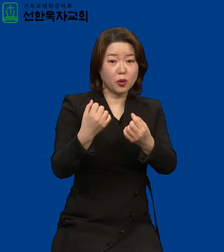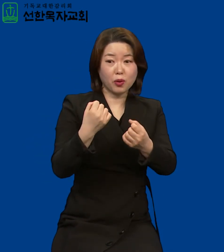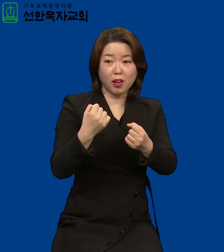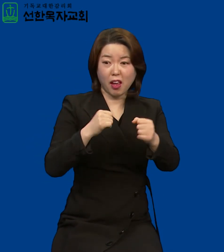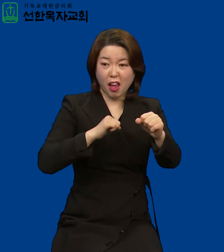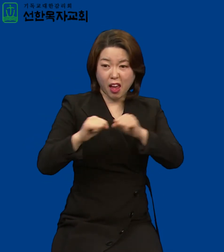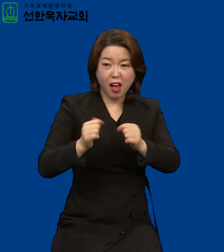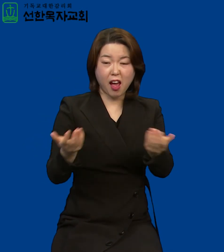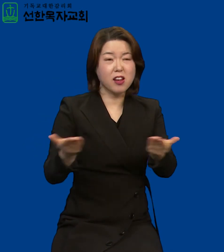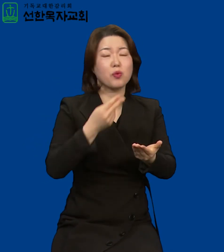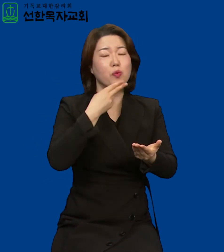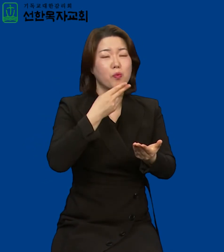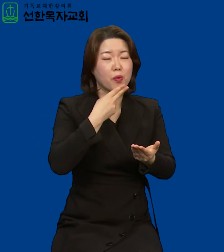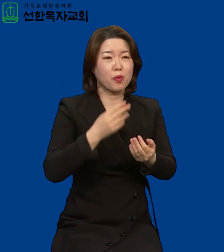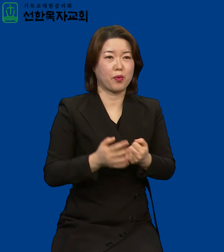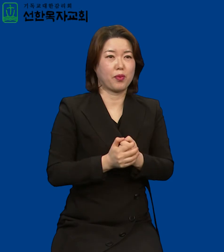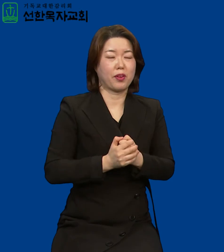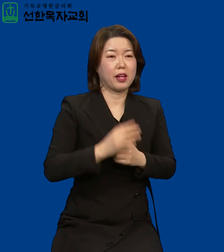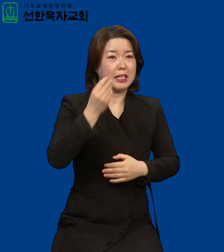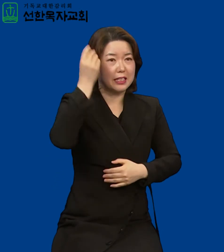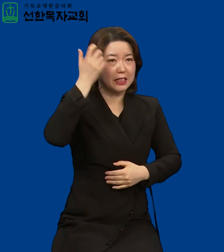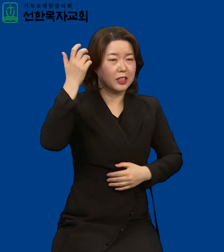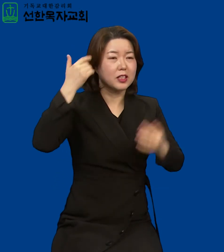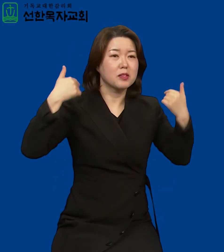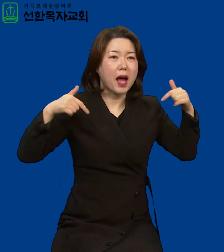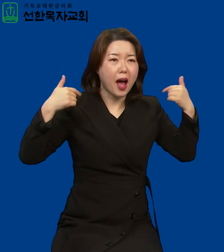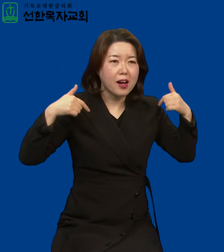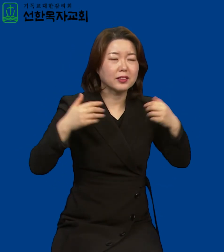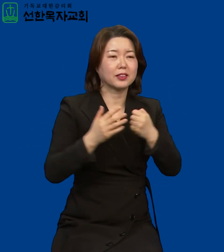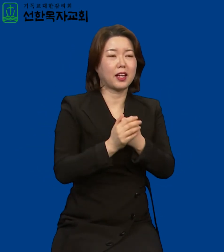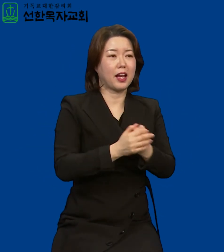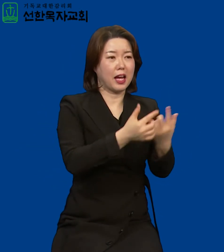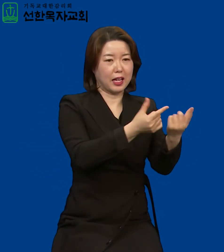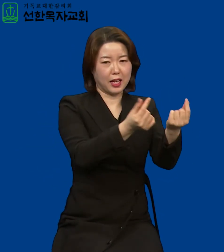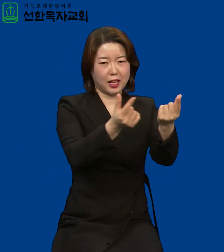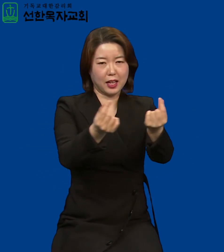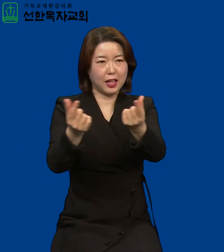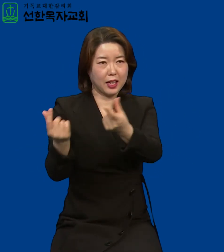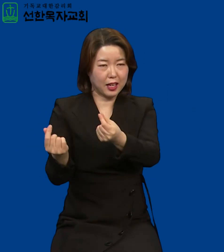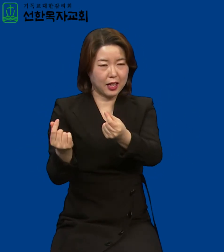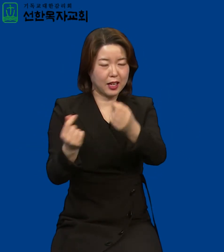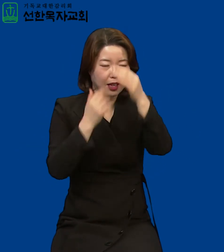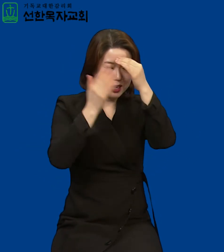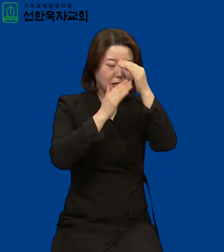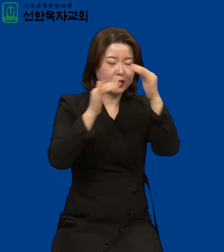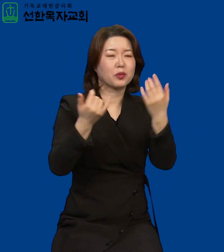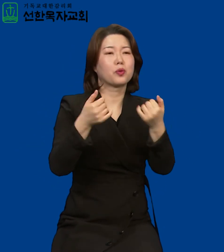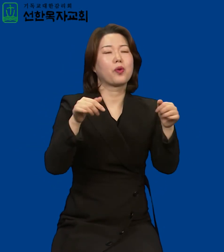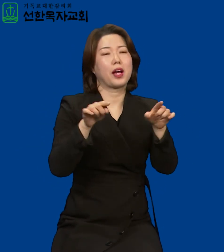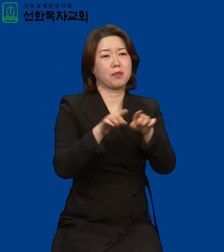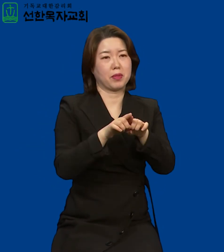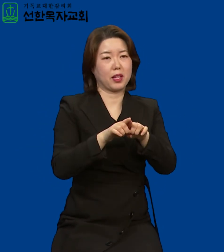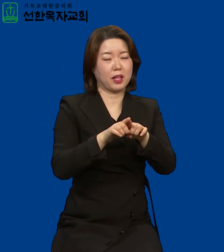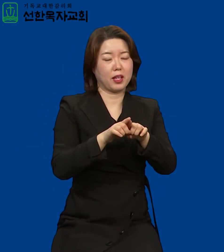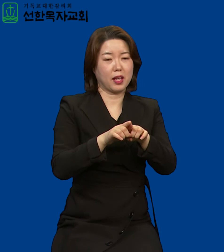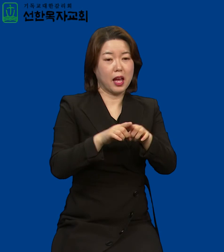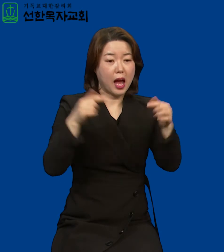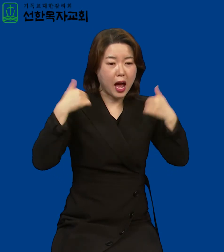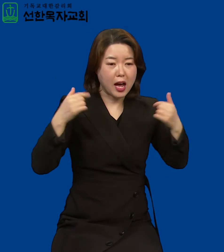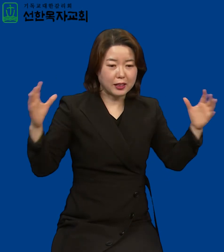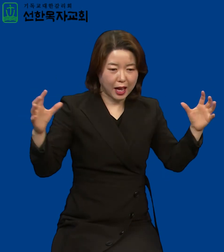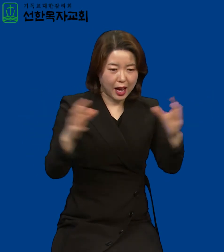없어요. 성령님은 항상 같은 성령을 받은 성도들과 항상 하나가